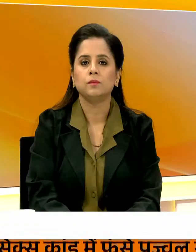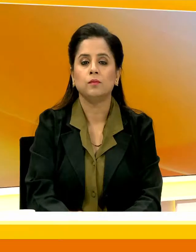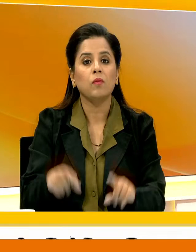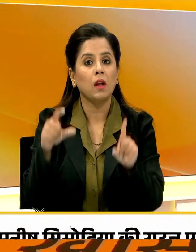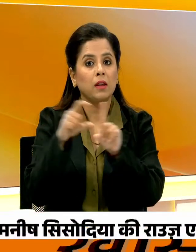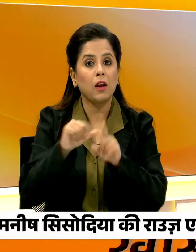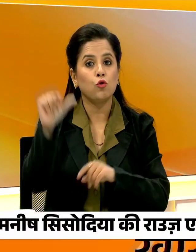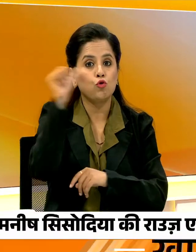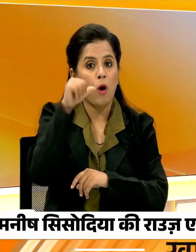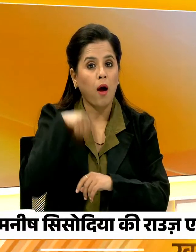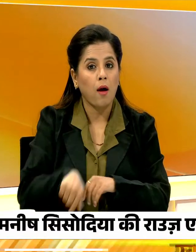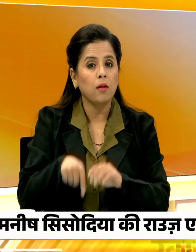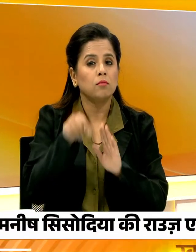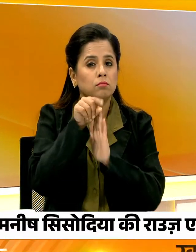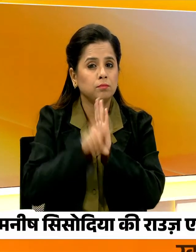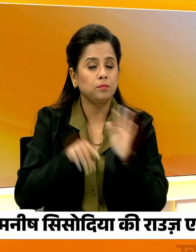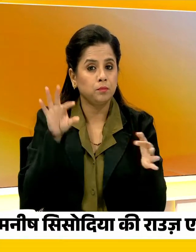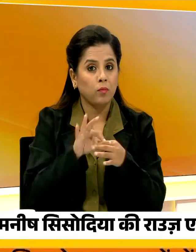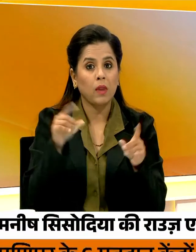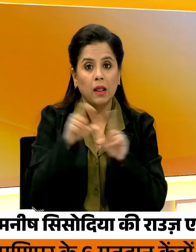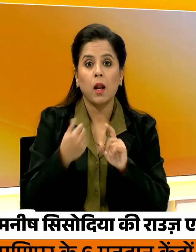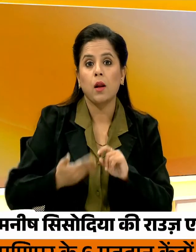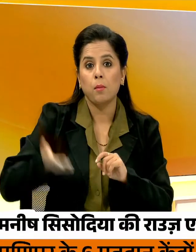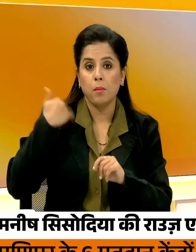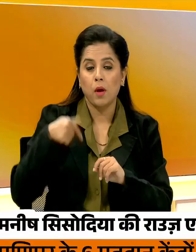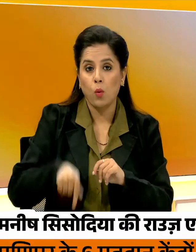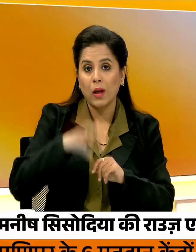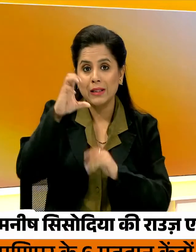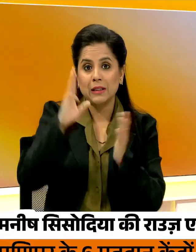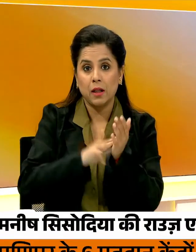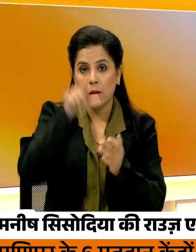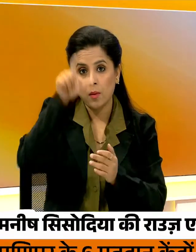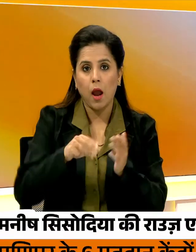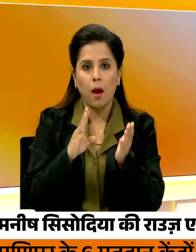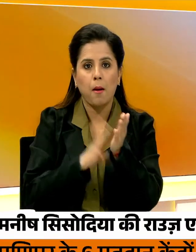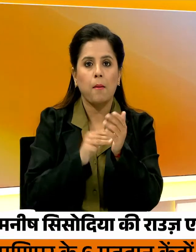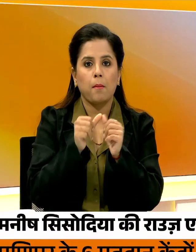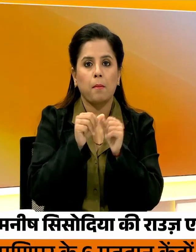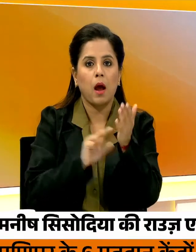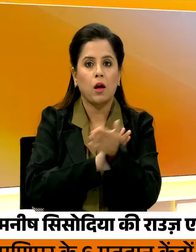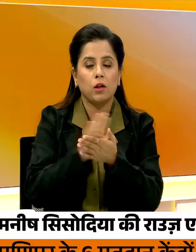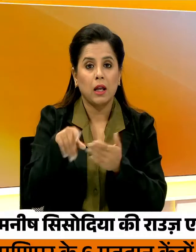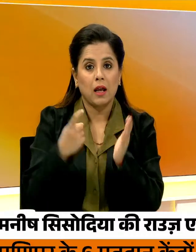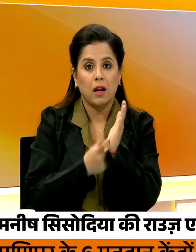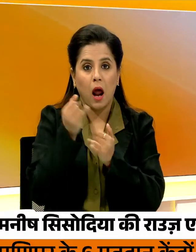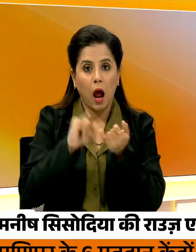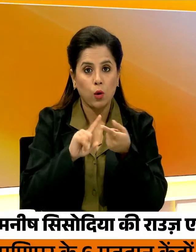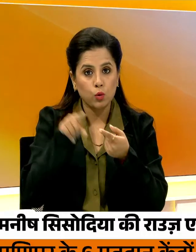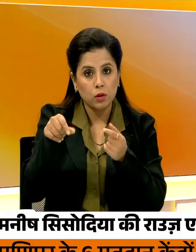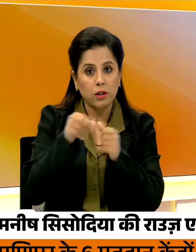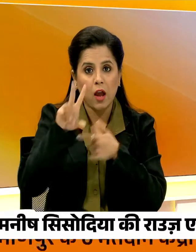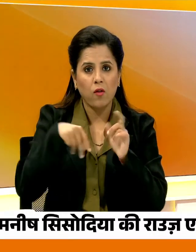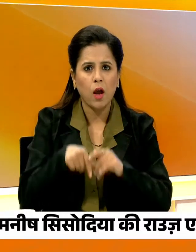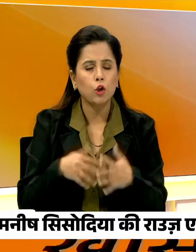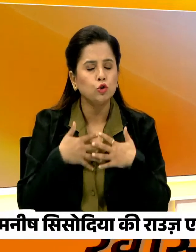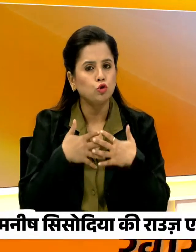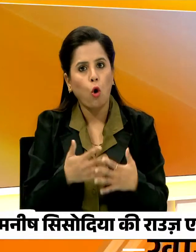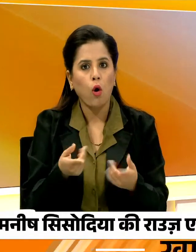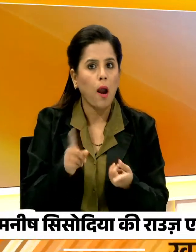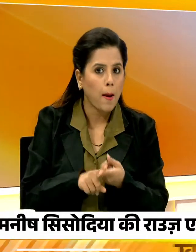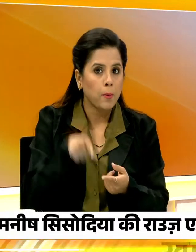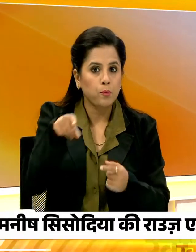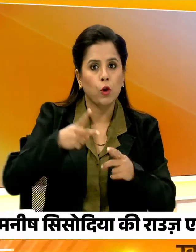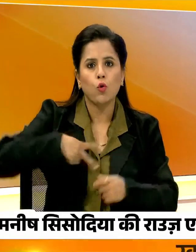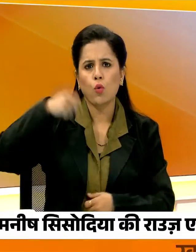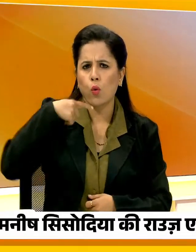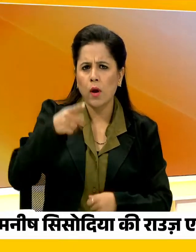दिल्ली शराब नीति मामले में दिल्ली के पूर्व उप मुख्यमंत्री मनीष सिसोदिया को राउज एवेन्यू कोर्ट ने दिया बड़ा झटका। कोर्ट